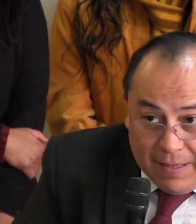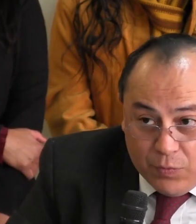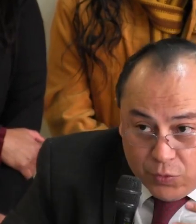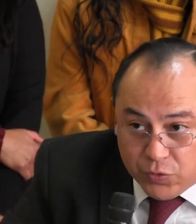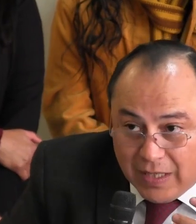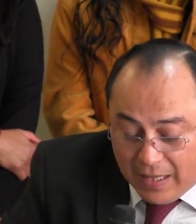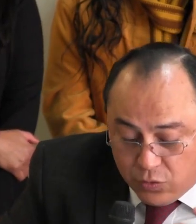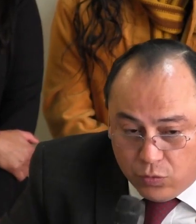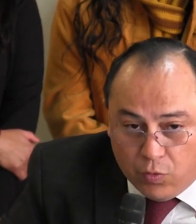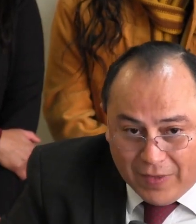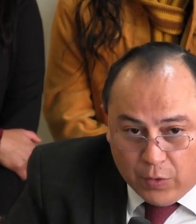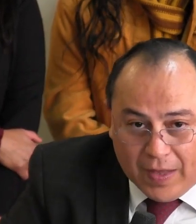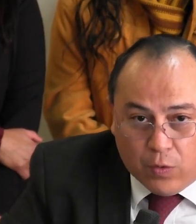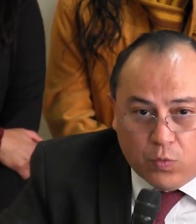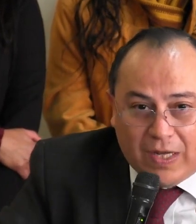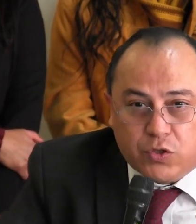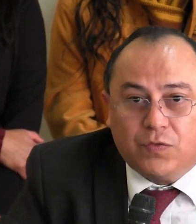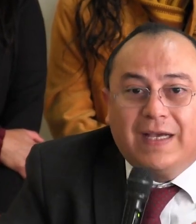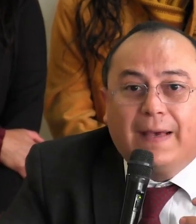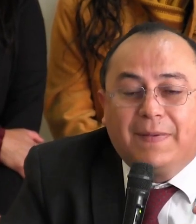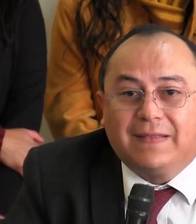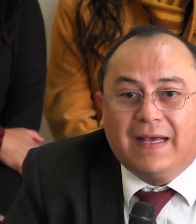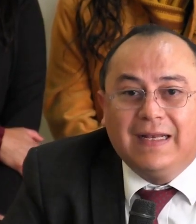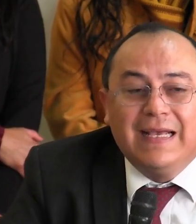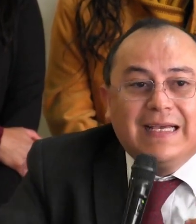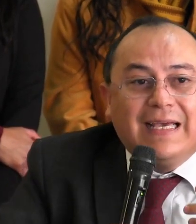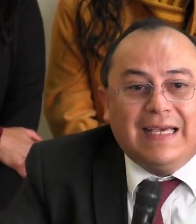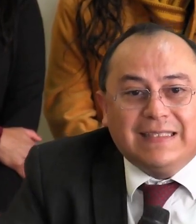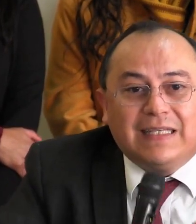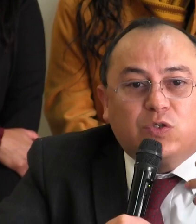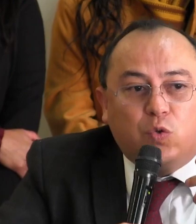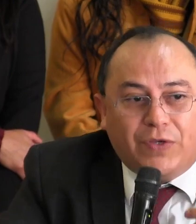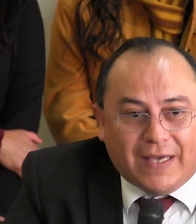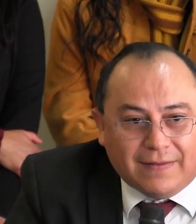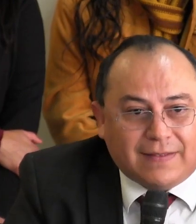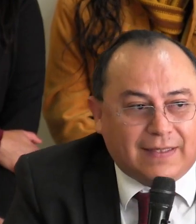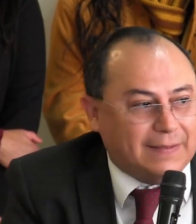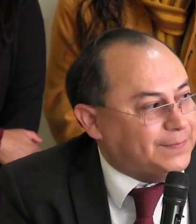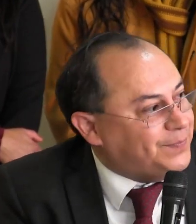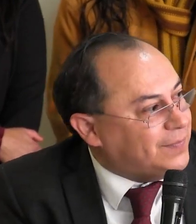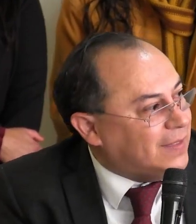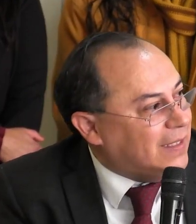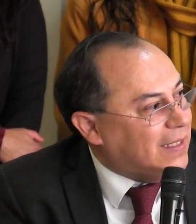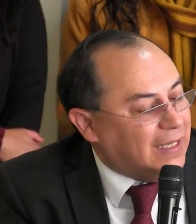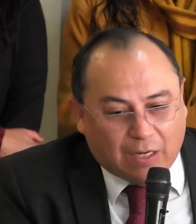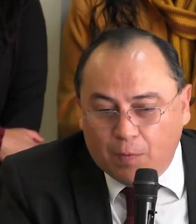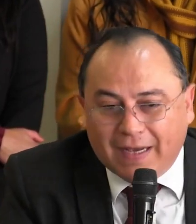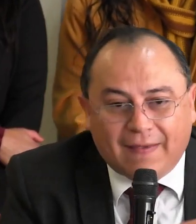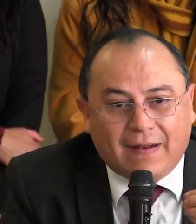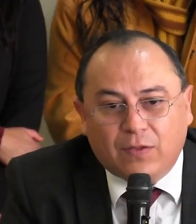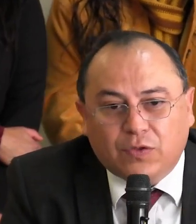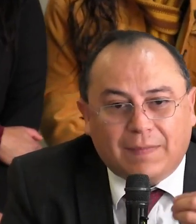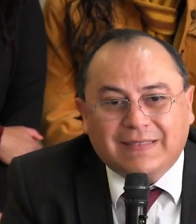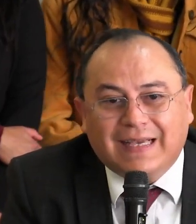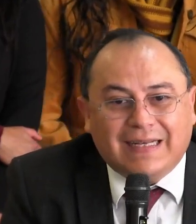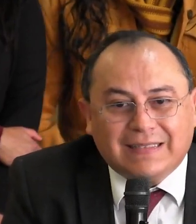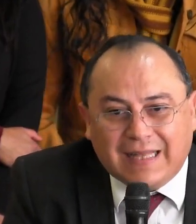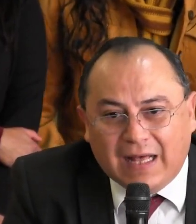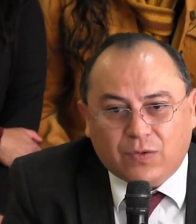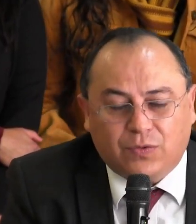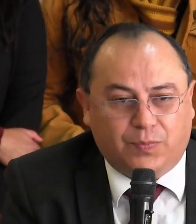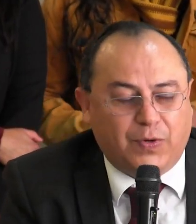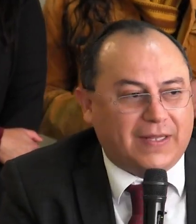Entonces estamos ante un modelo de acumulación de capital que es excluyente y que no va a quedar de otra más que